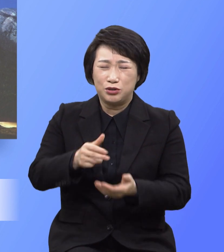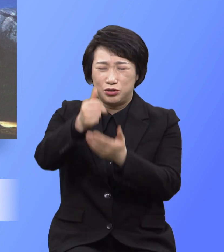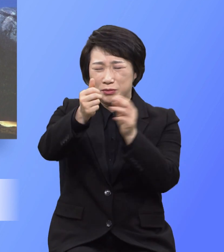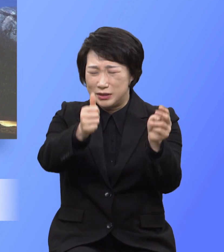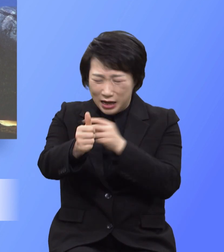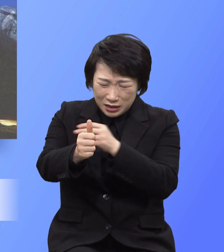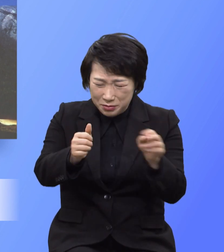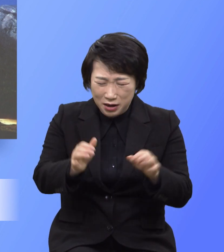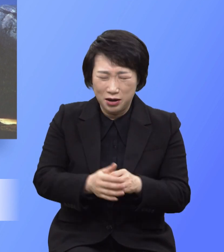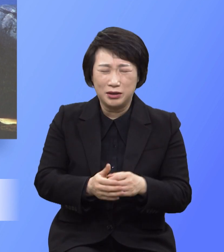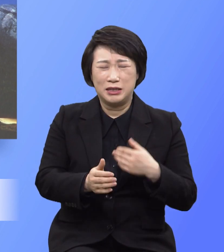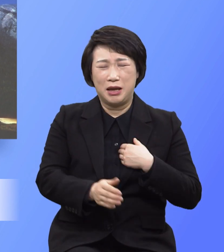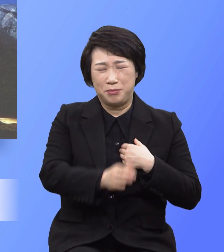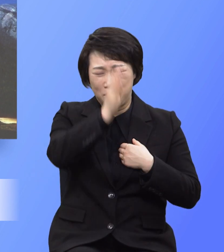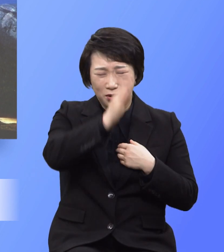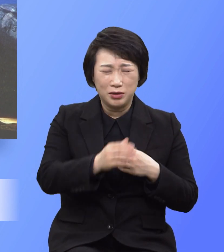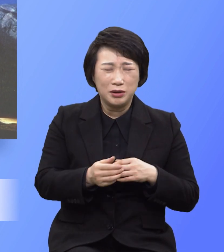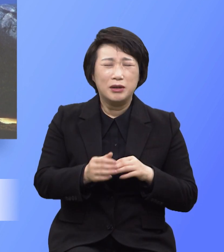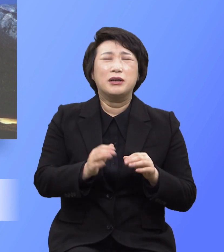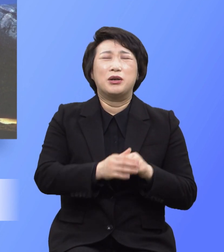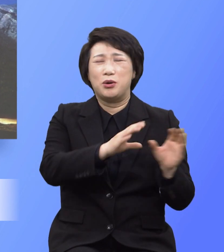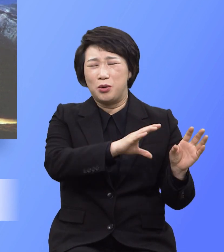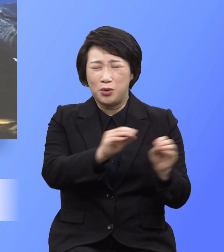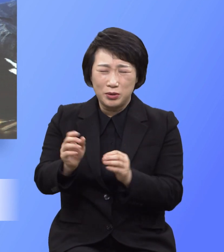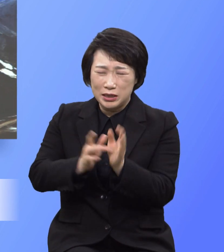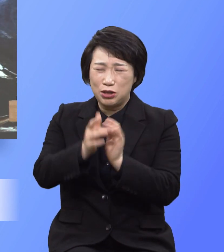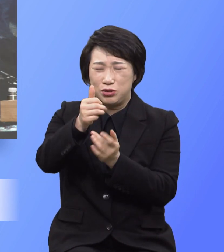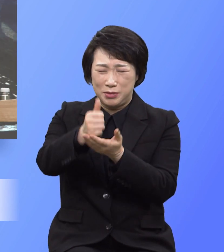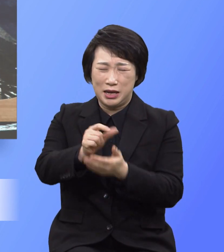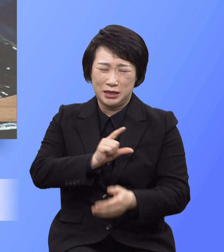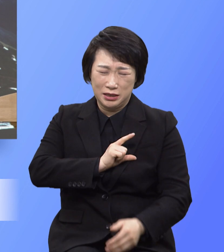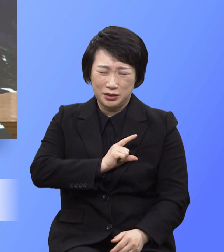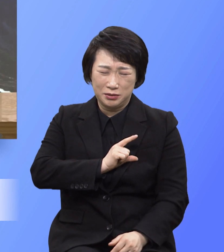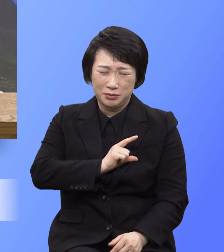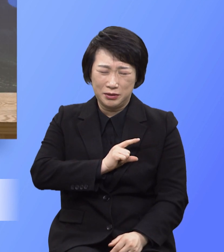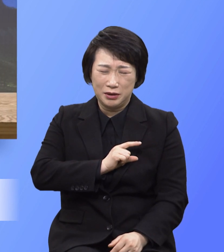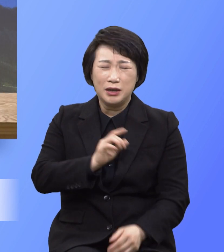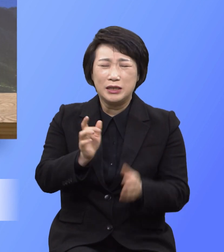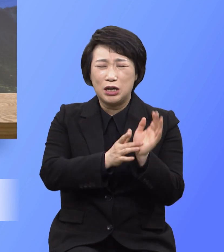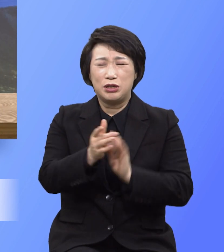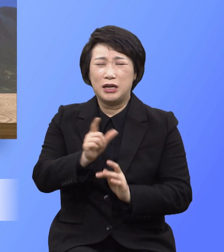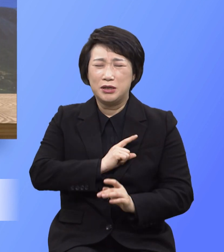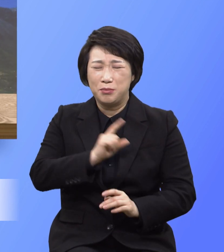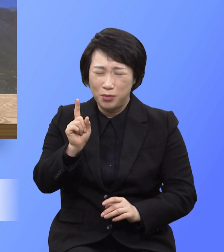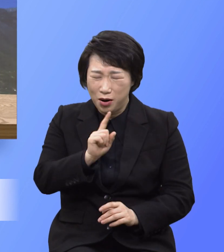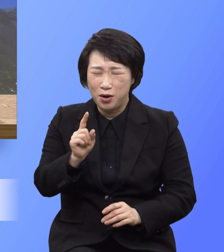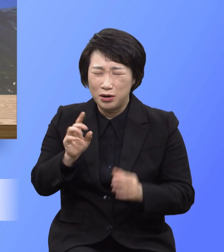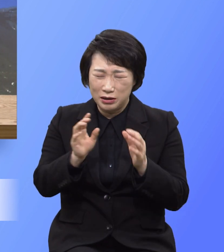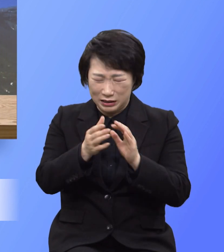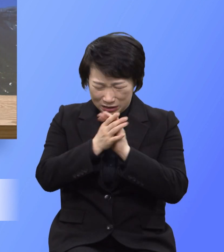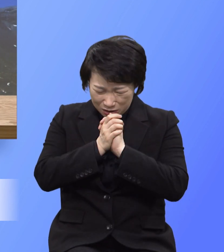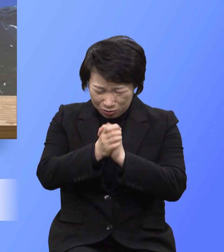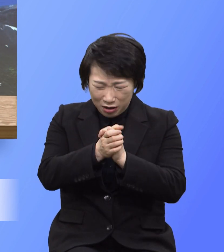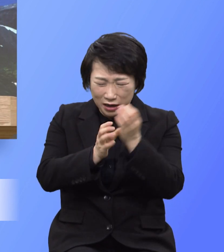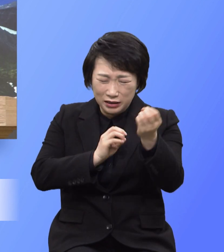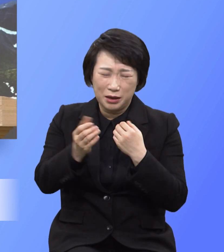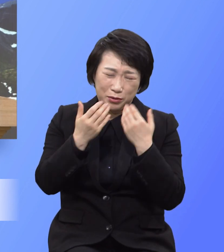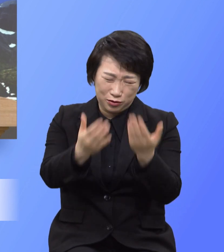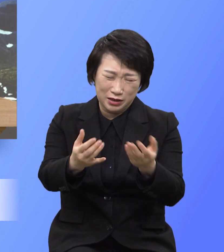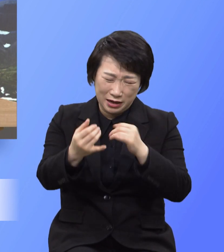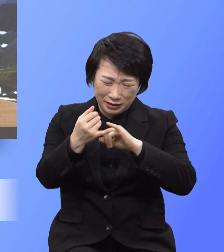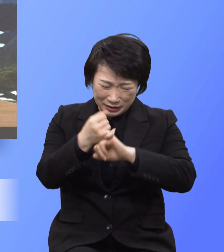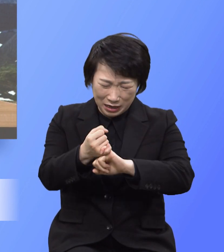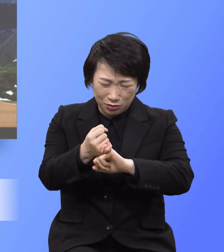채찍에 맞으심으로 내 병을 고치신 그 이름, 내 이름으로 무엇인지 구하라